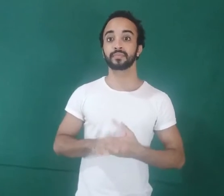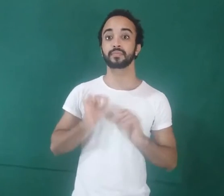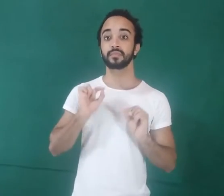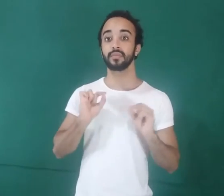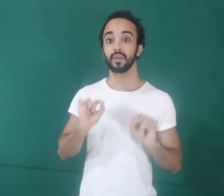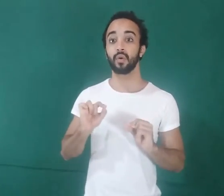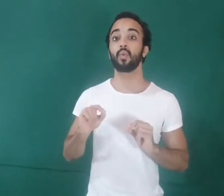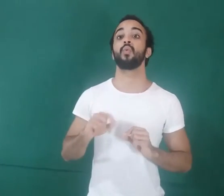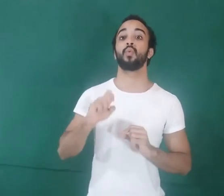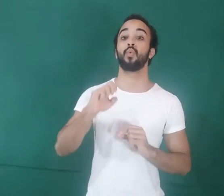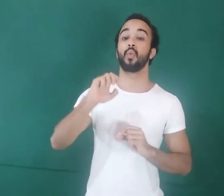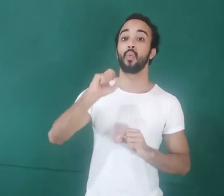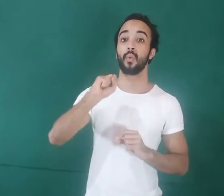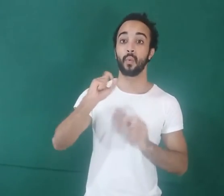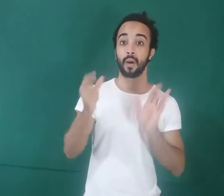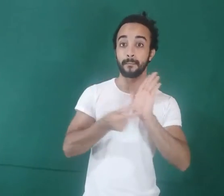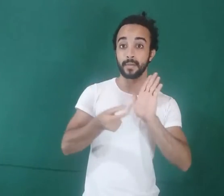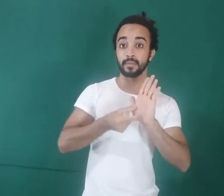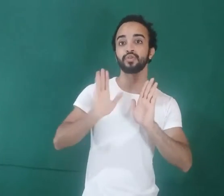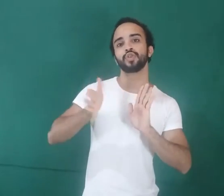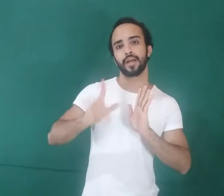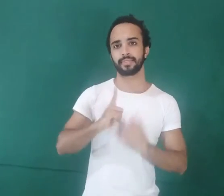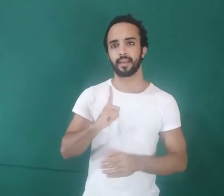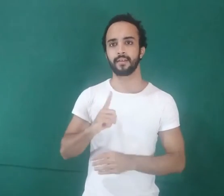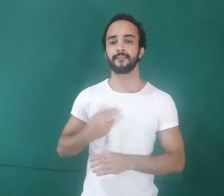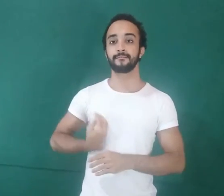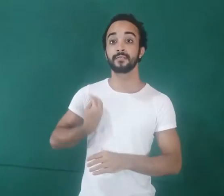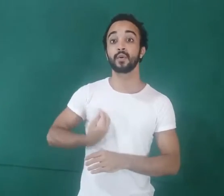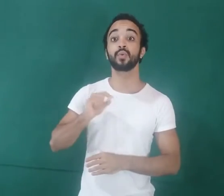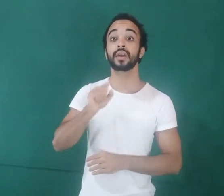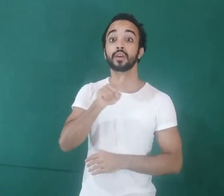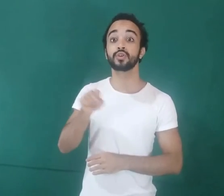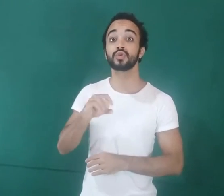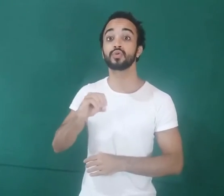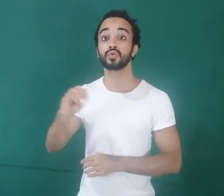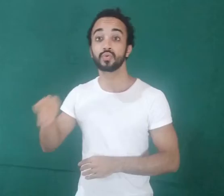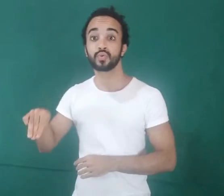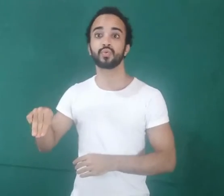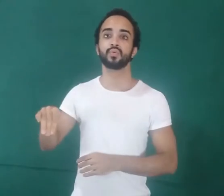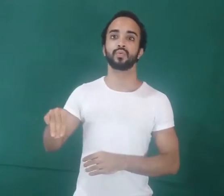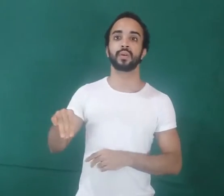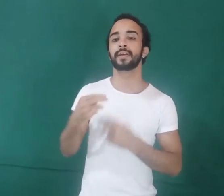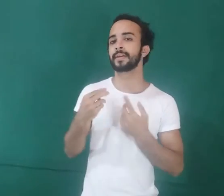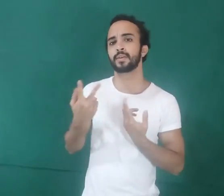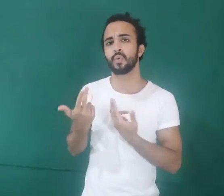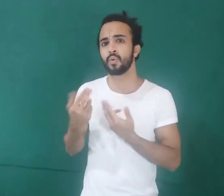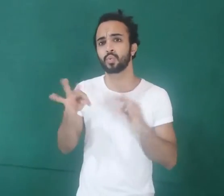elas já existem. Fazer uma vivência de Zoom, em que o Zoom é o mesmo que todo mundo usa, mas se você parar